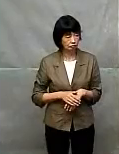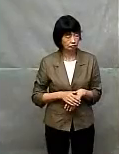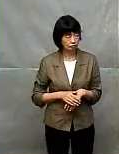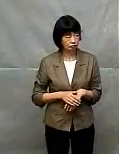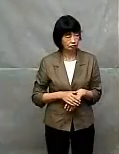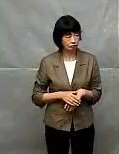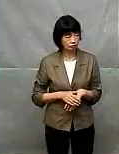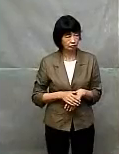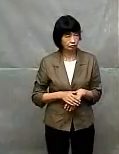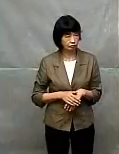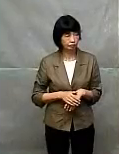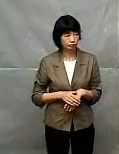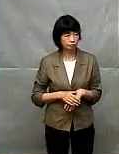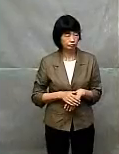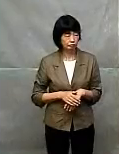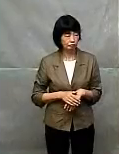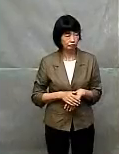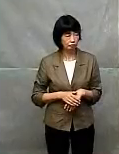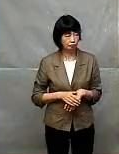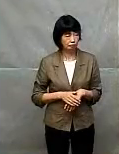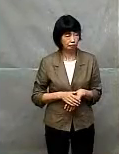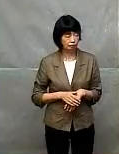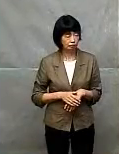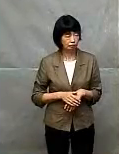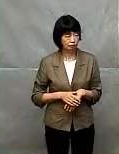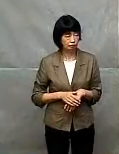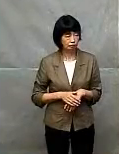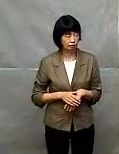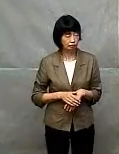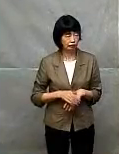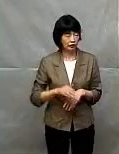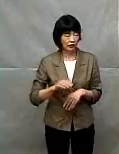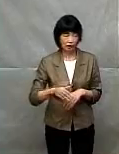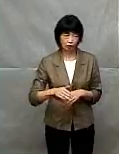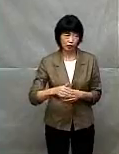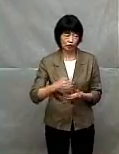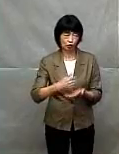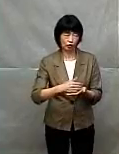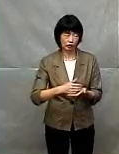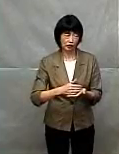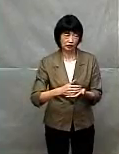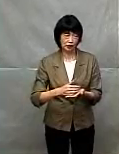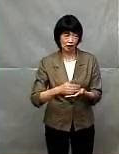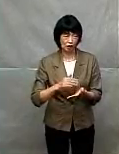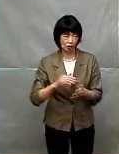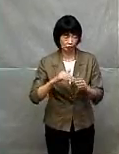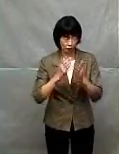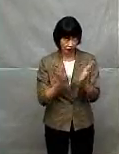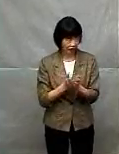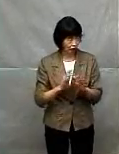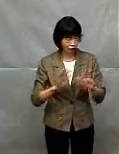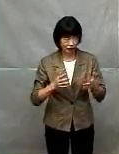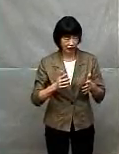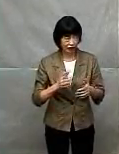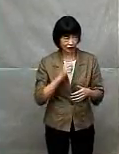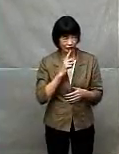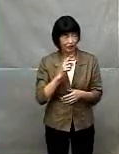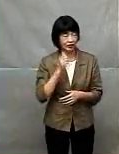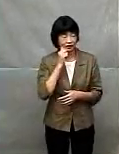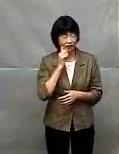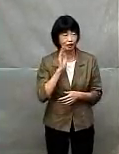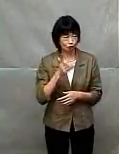そういうところまでありえないとは言えないとは思いますけれども、やはり、日本全